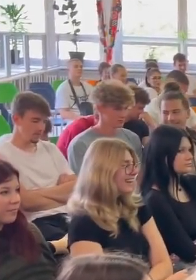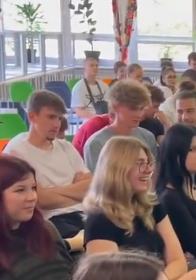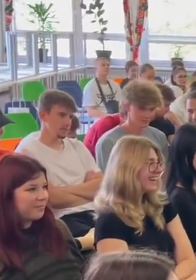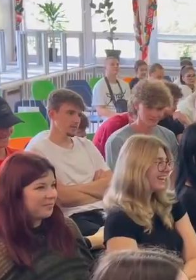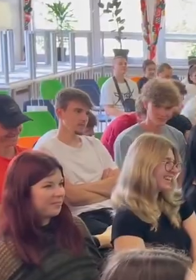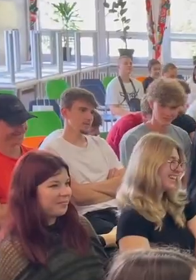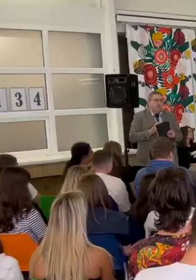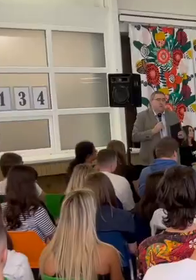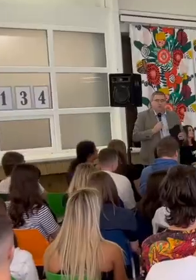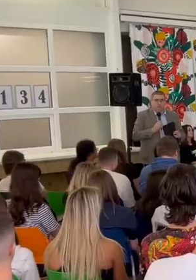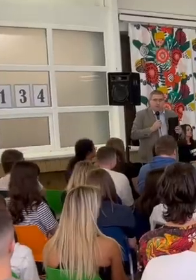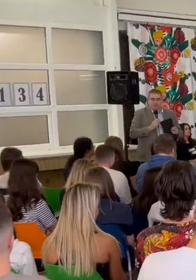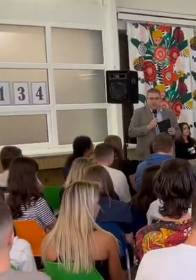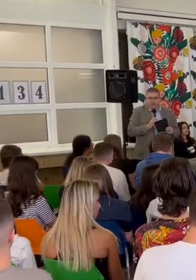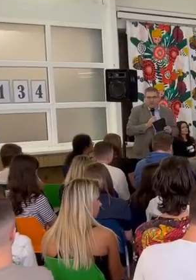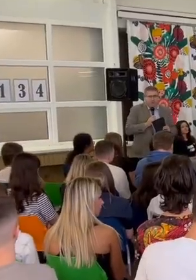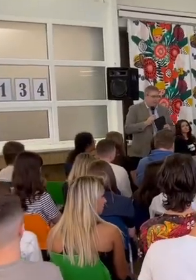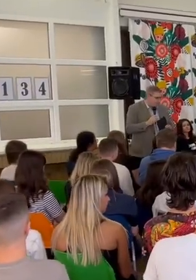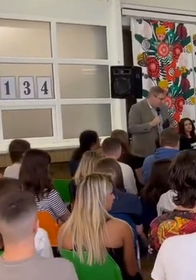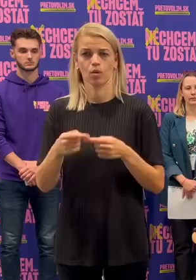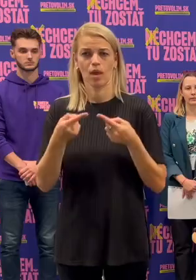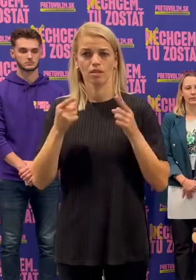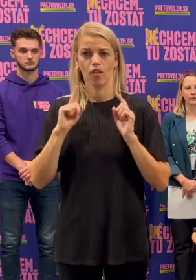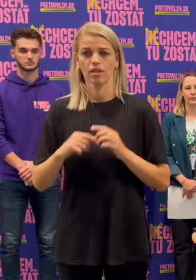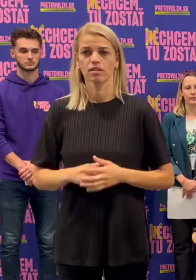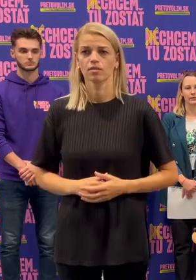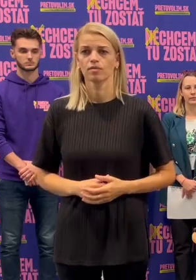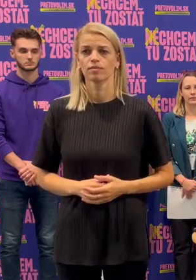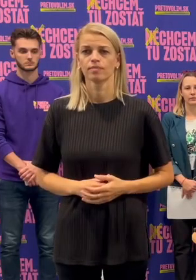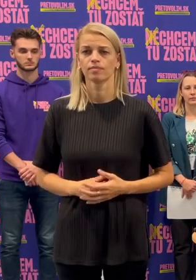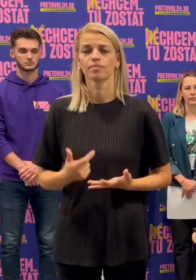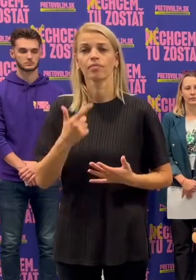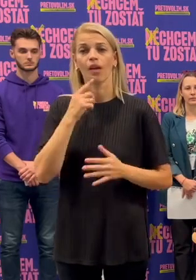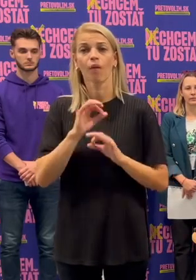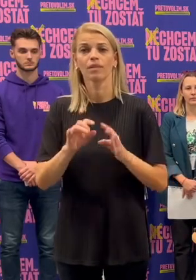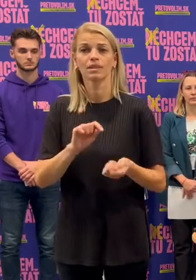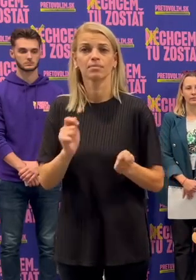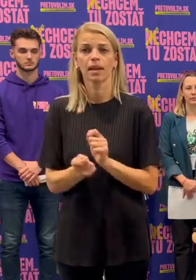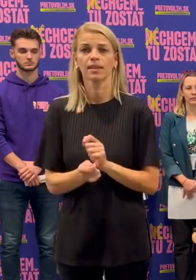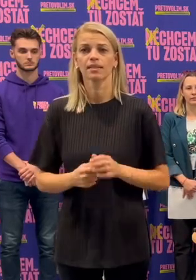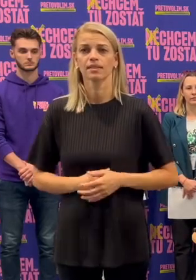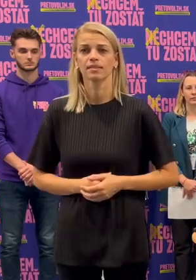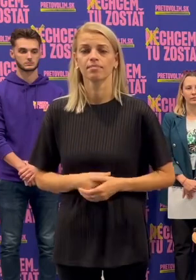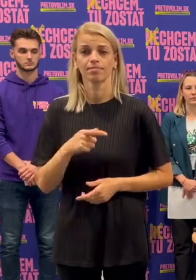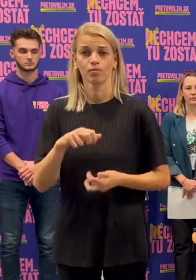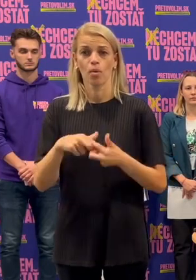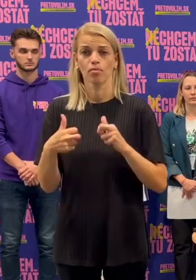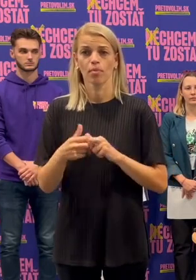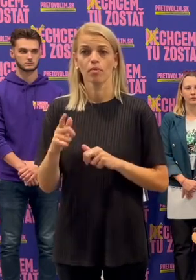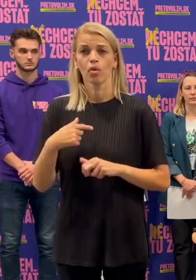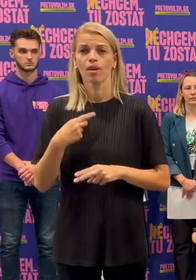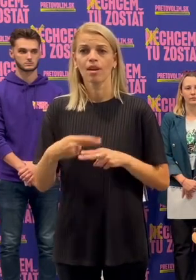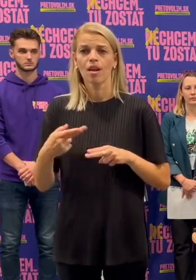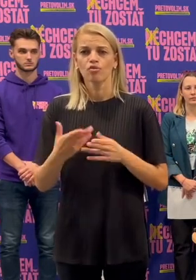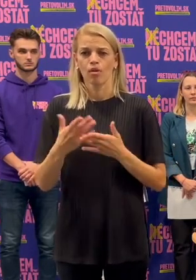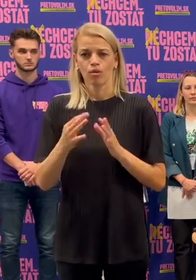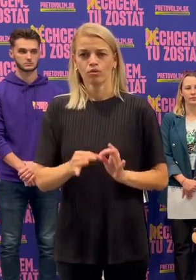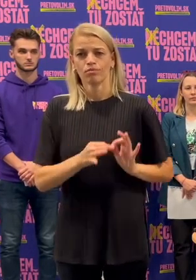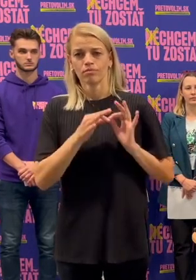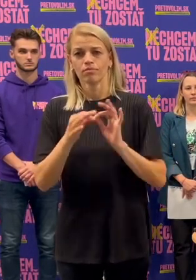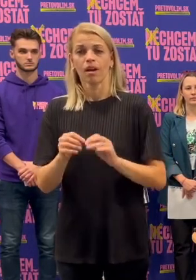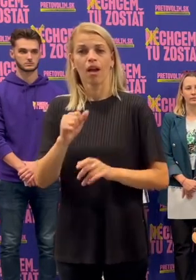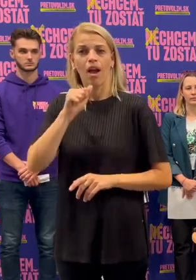frustrácia spoločenskej situácie na Slovensku. Ako sa to dá zmeniť? To je naozaj problém, ktorý riešime dlhodobo, riešime ho